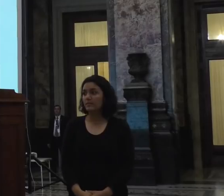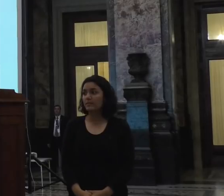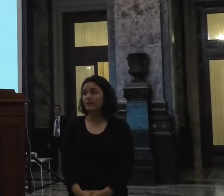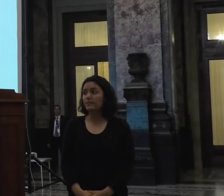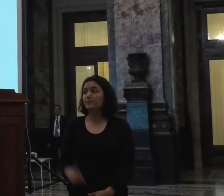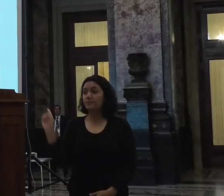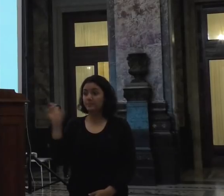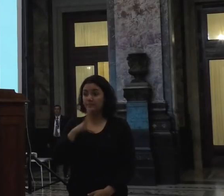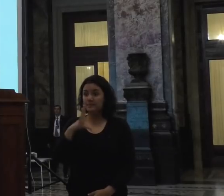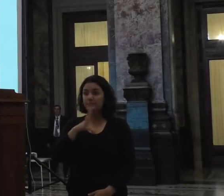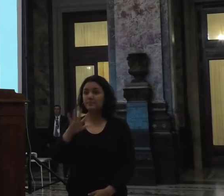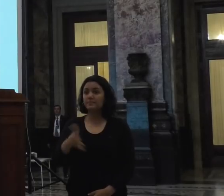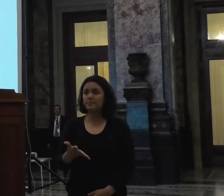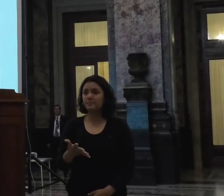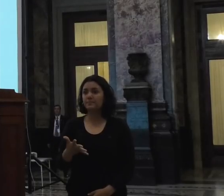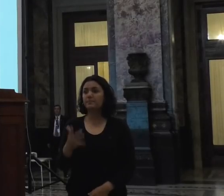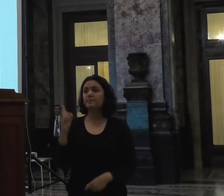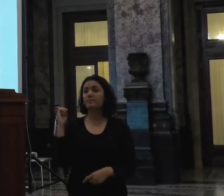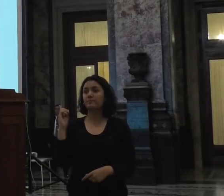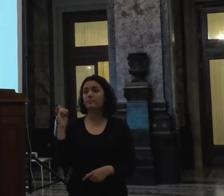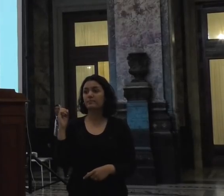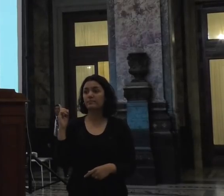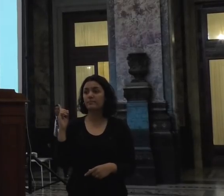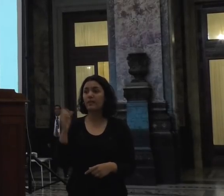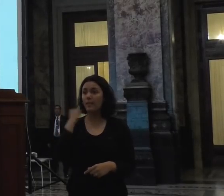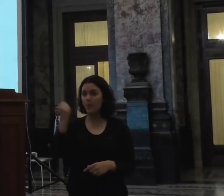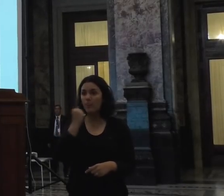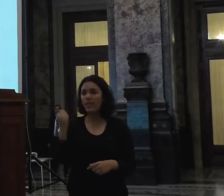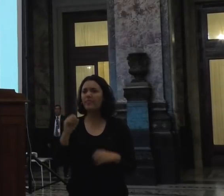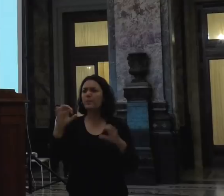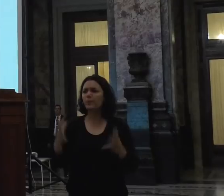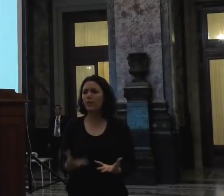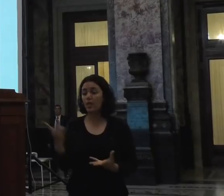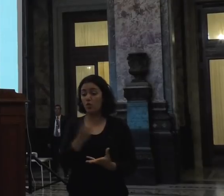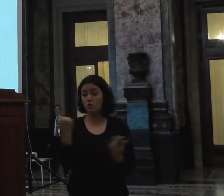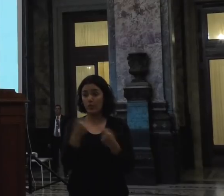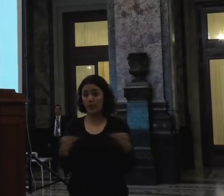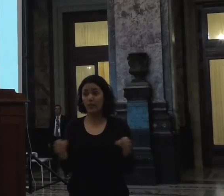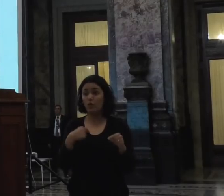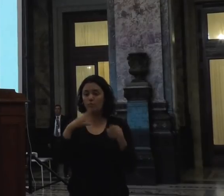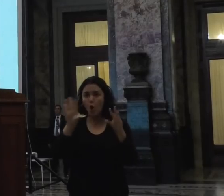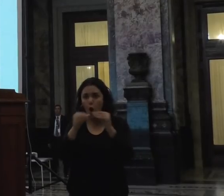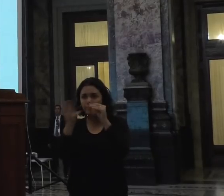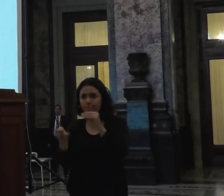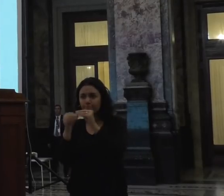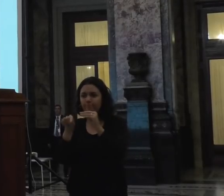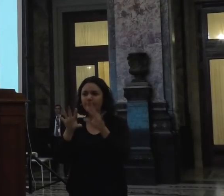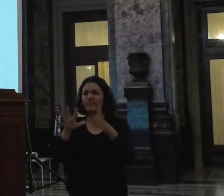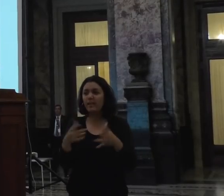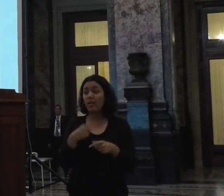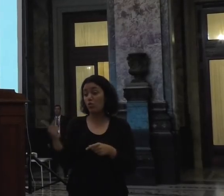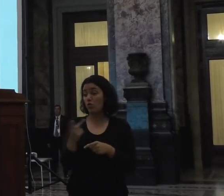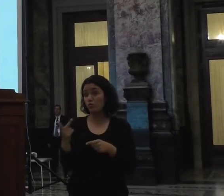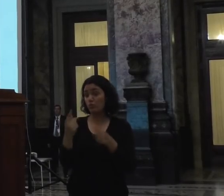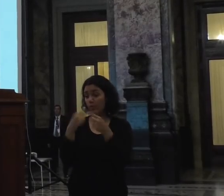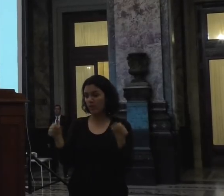Aquí tenemos la clave de por qué vemos dos objetos. Y lo completamos de forma que esto es un objeto y esto es otro cuando